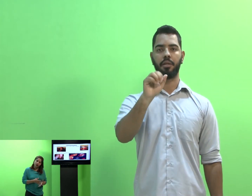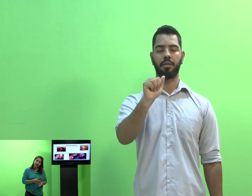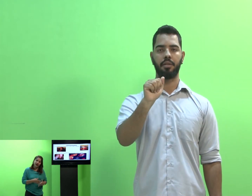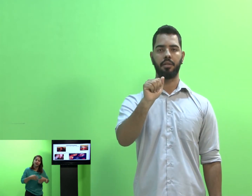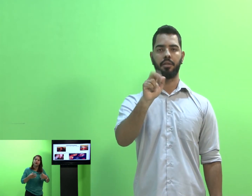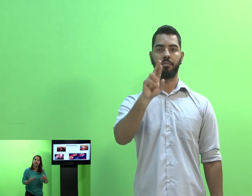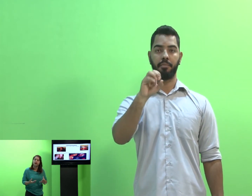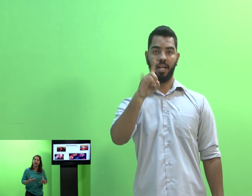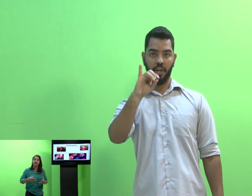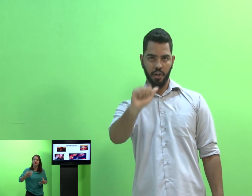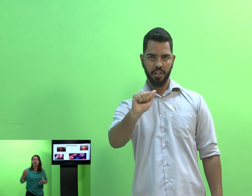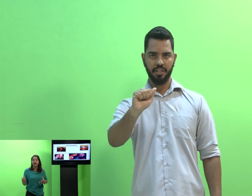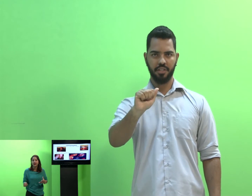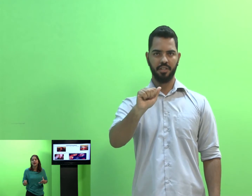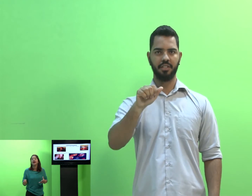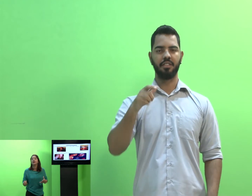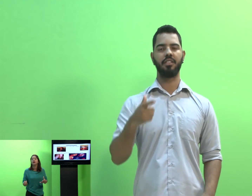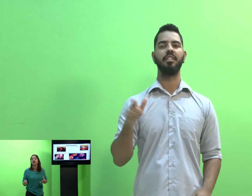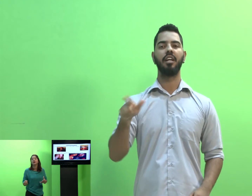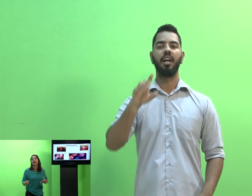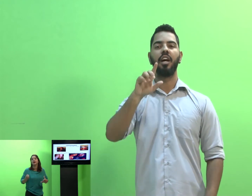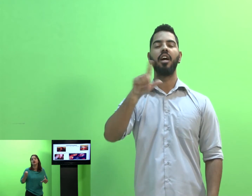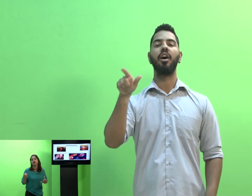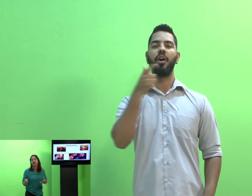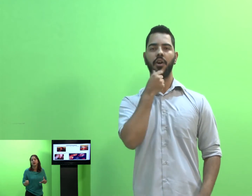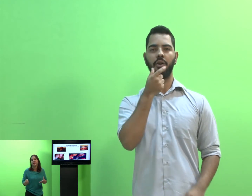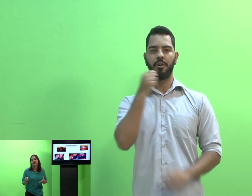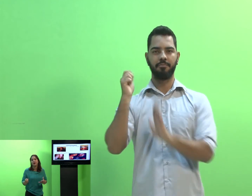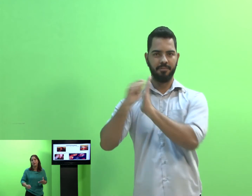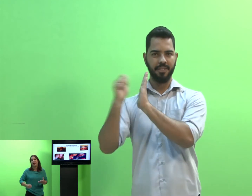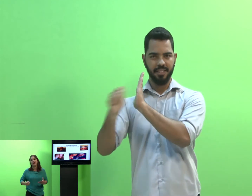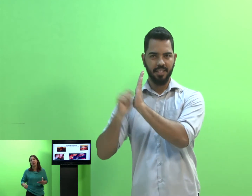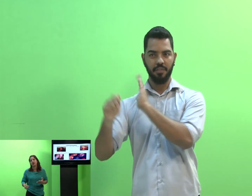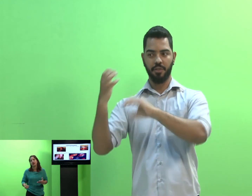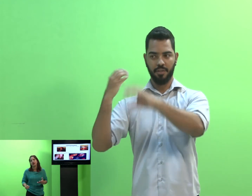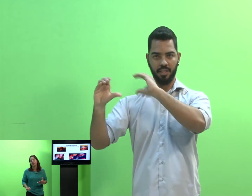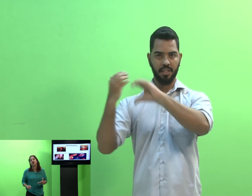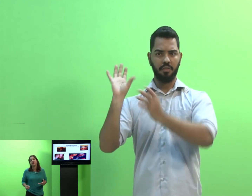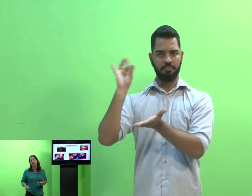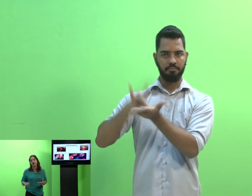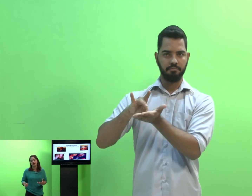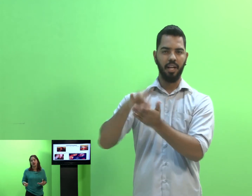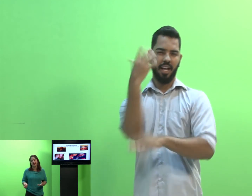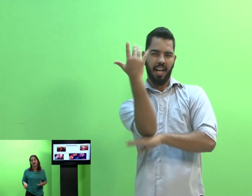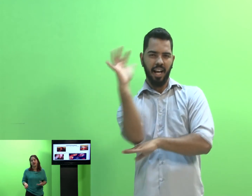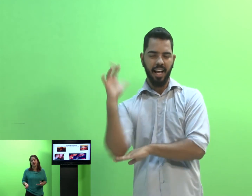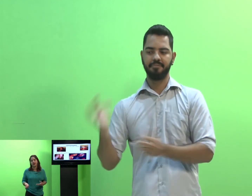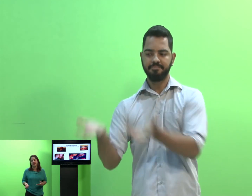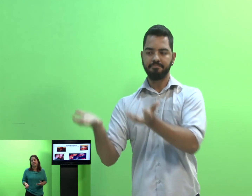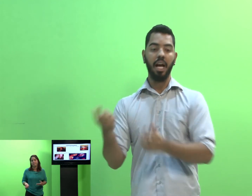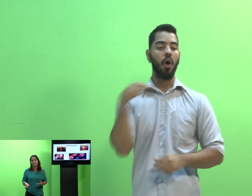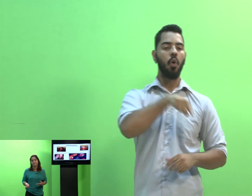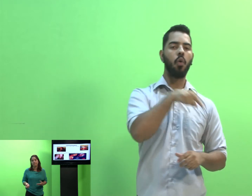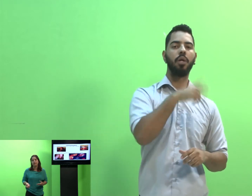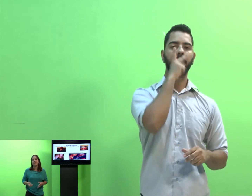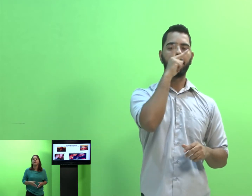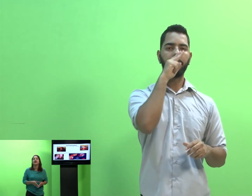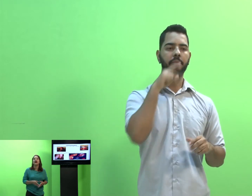acontece com os textos de Gonçalves Dias e Murilo Mendes. O de Murilo Mendes é uma paródia do texto de Gonçalves